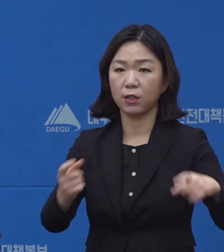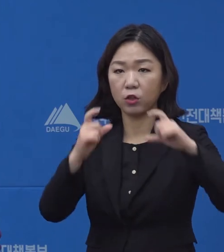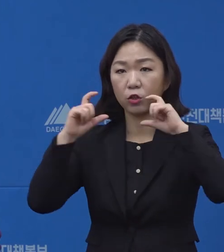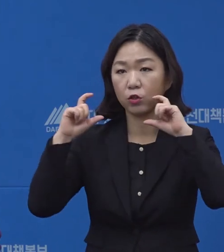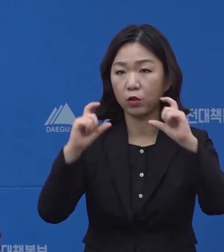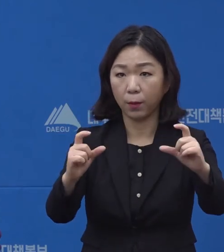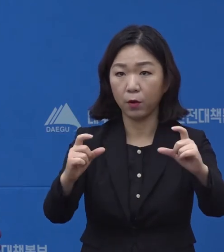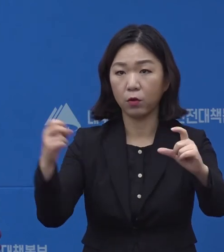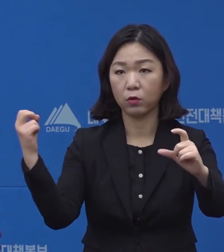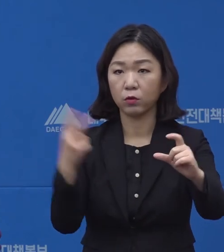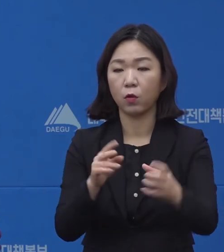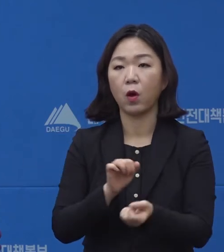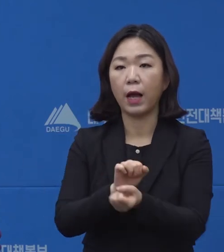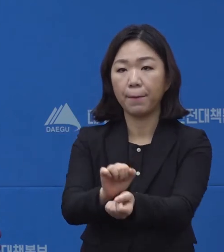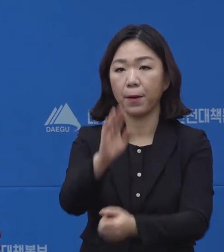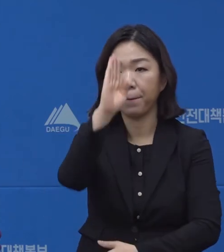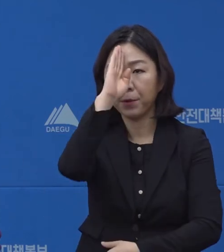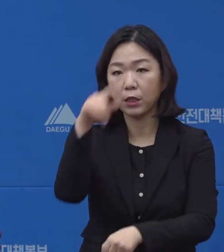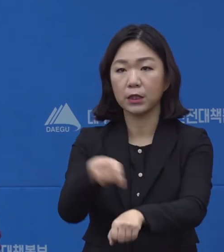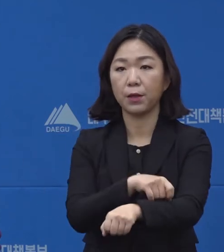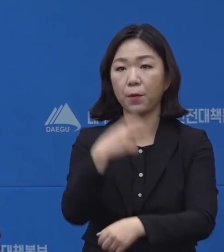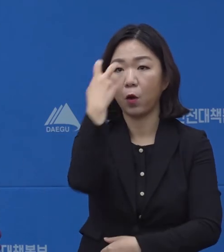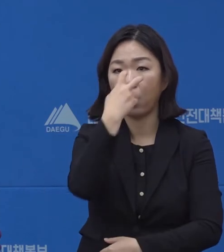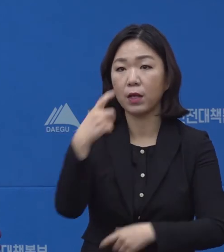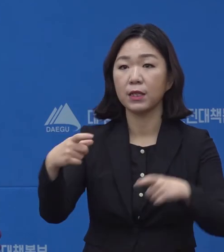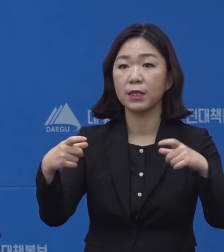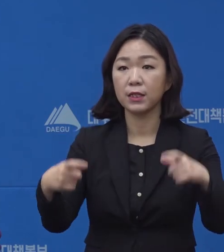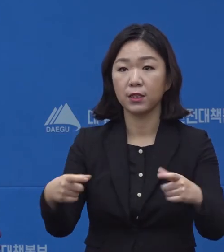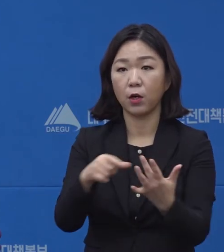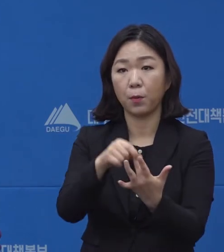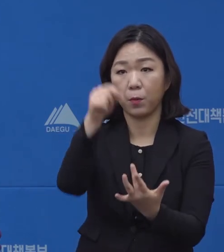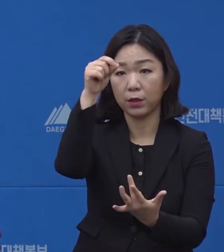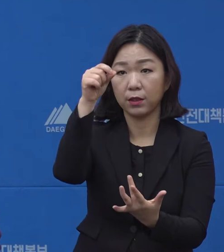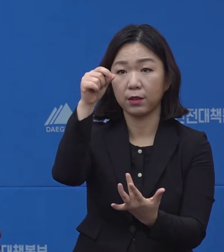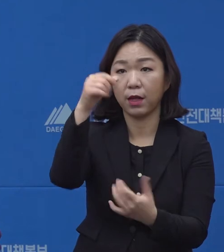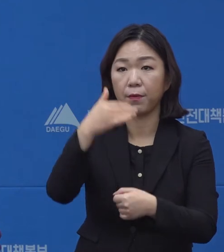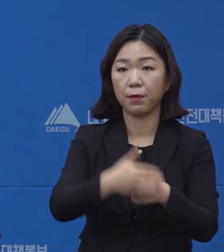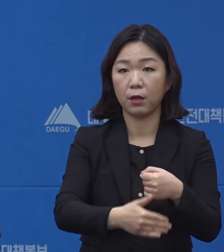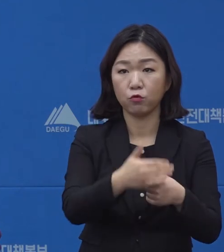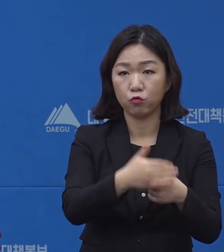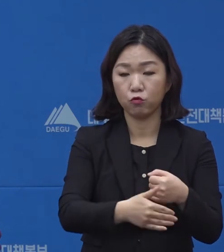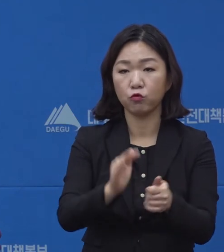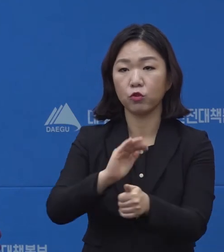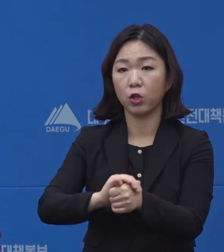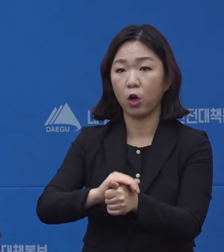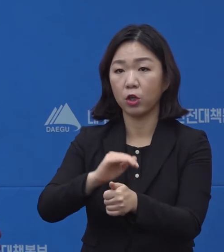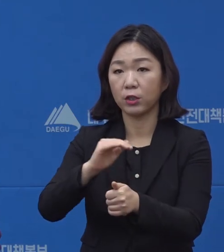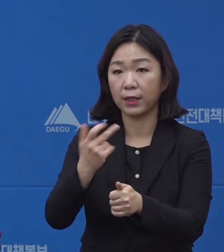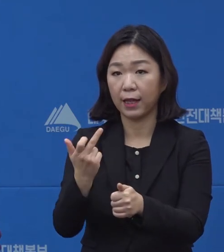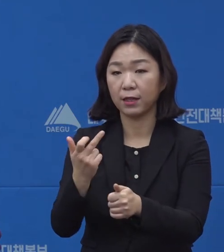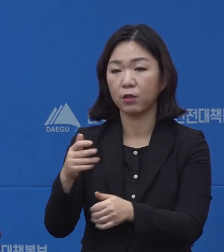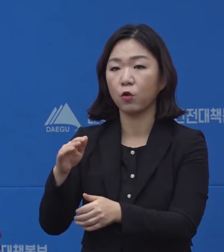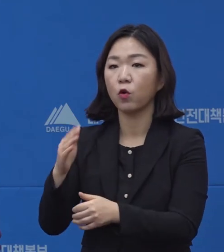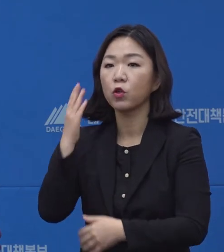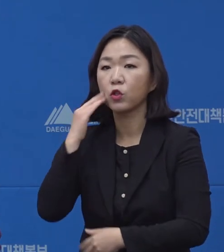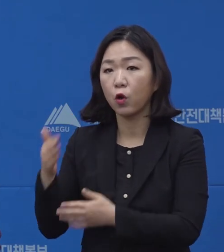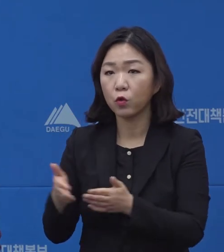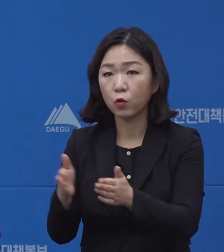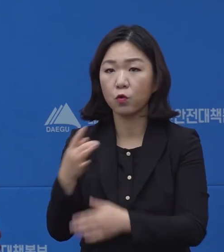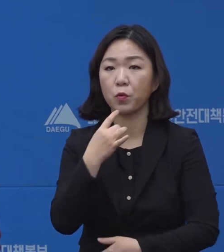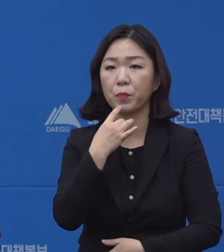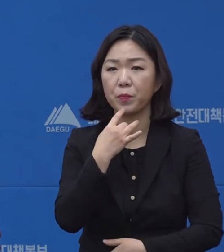것과 감염병 특별관리지역으로 선정된 대구, 경산, 청도에